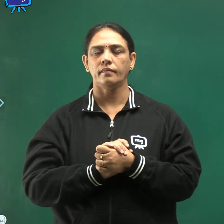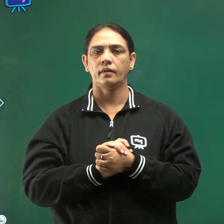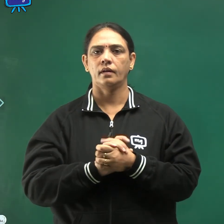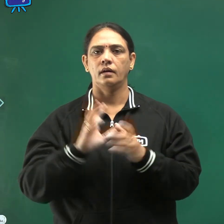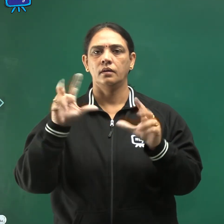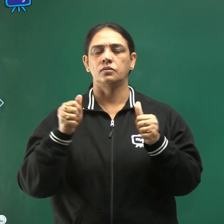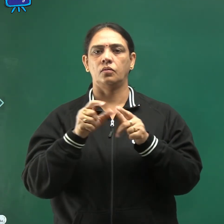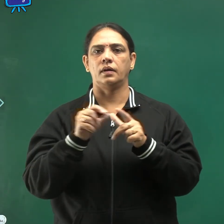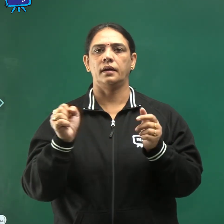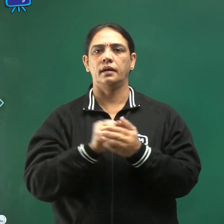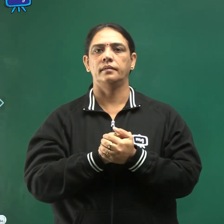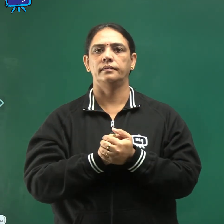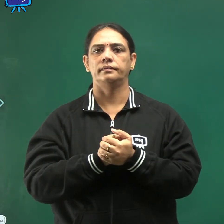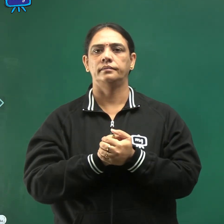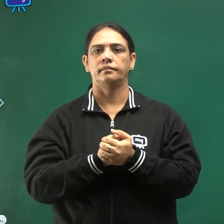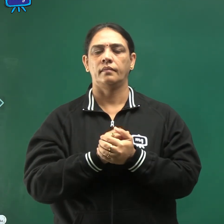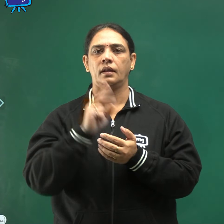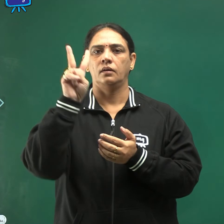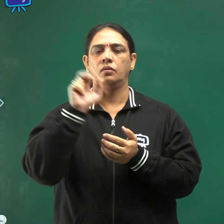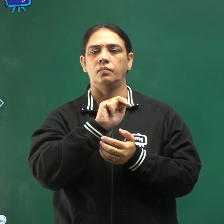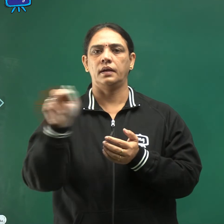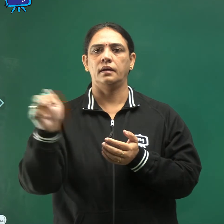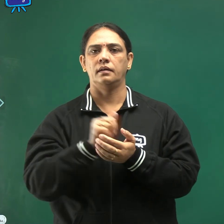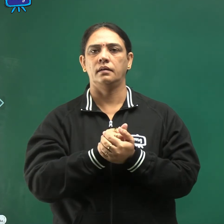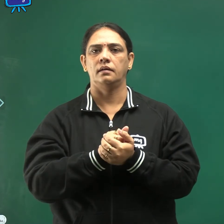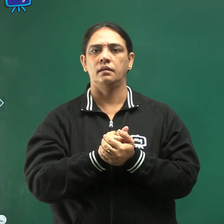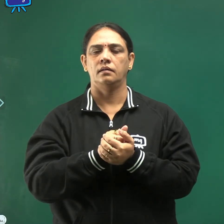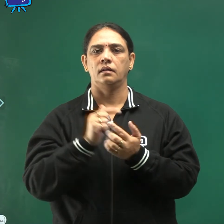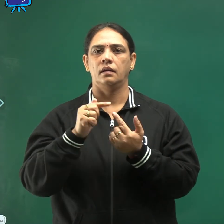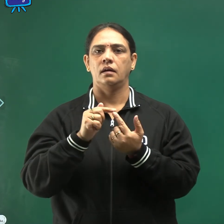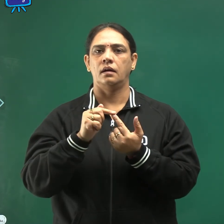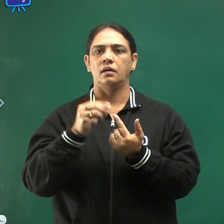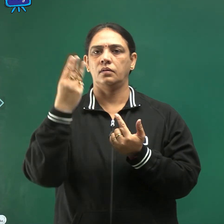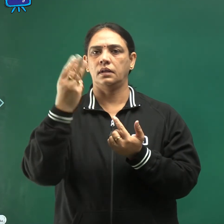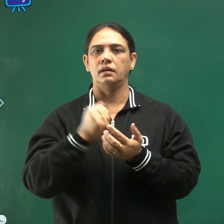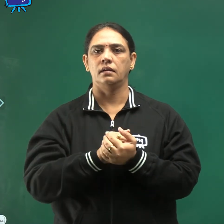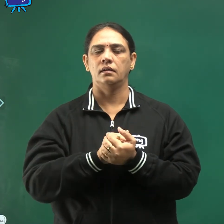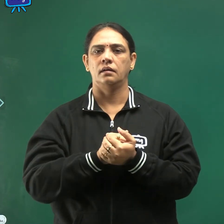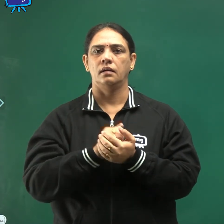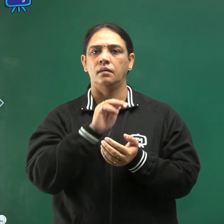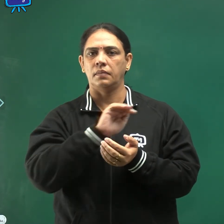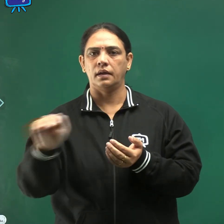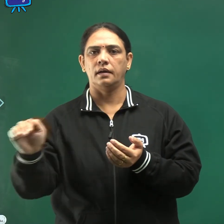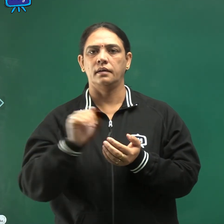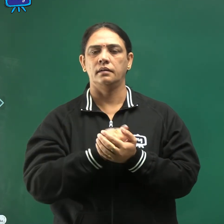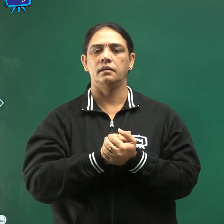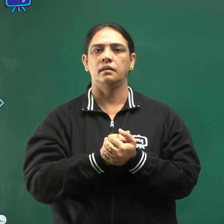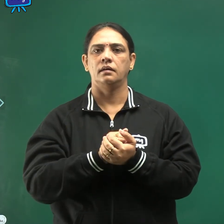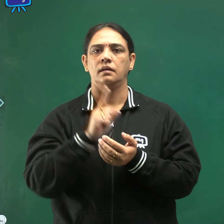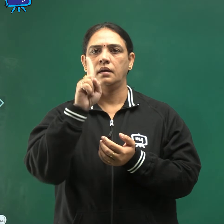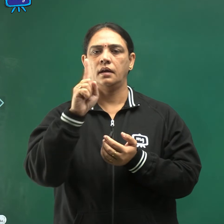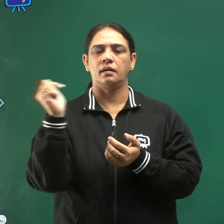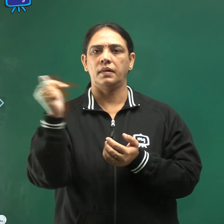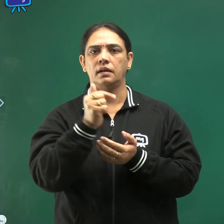हल करेंगे 2 बटे अंडर रूट 3 बटे 1